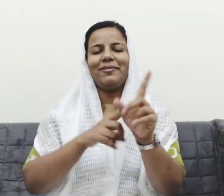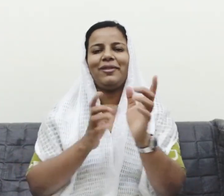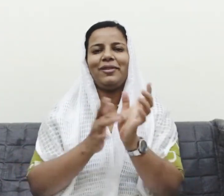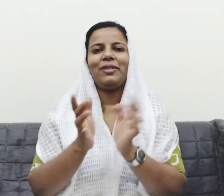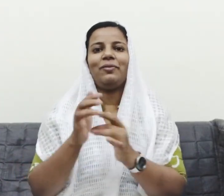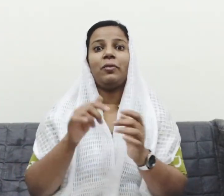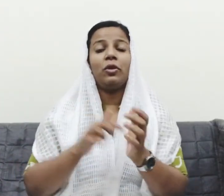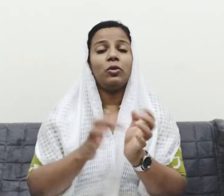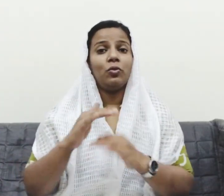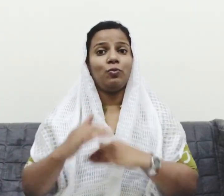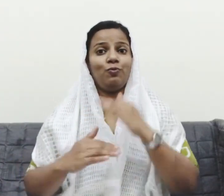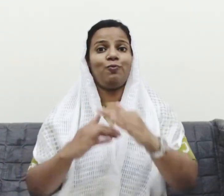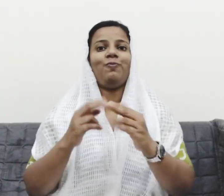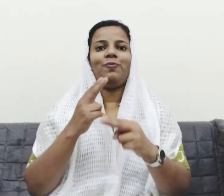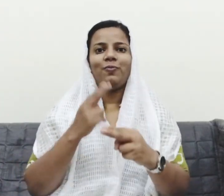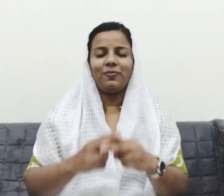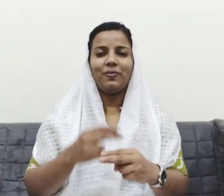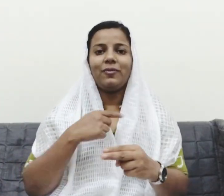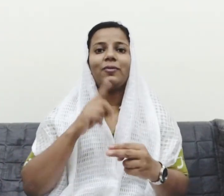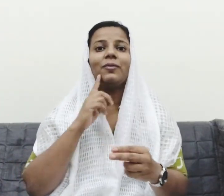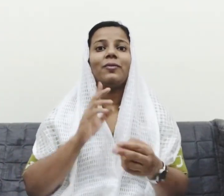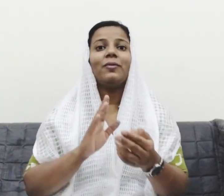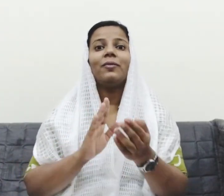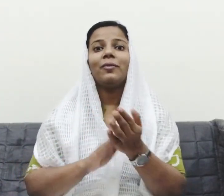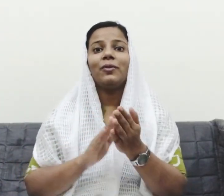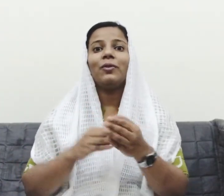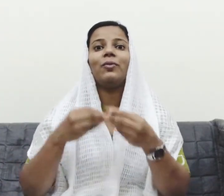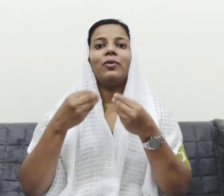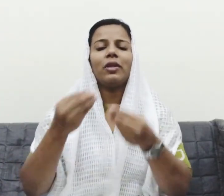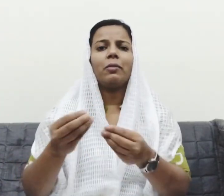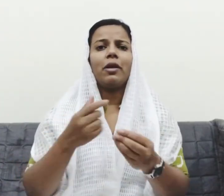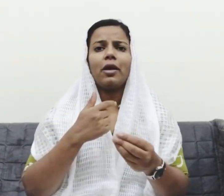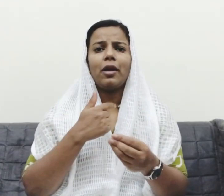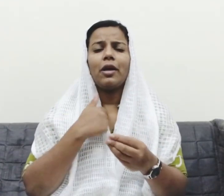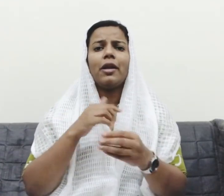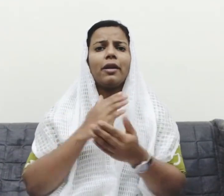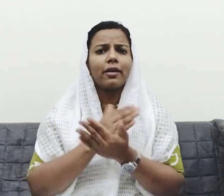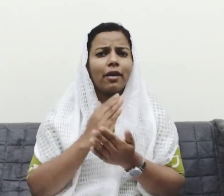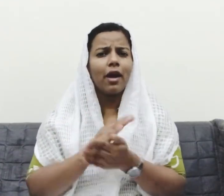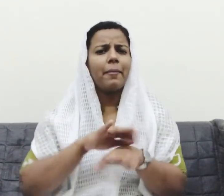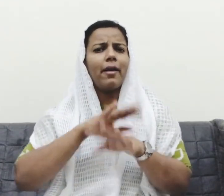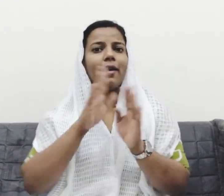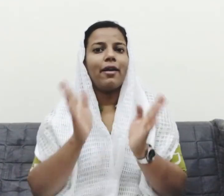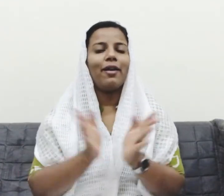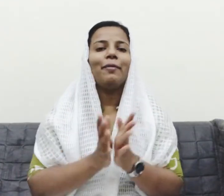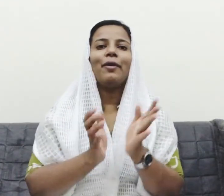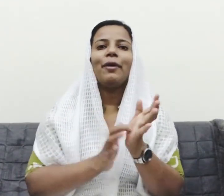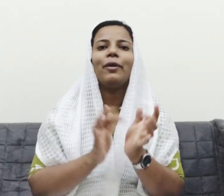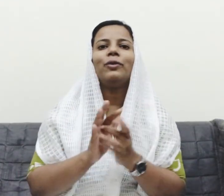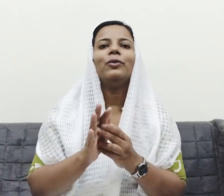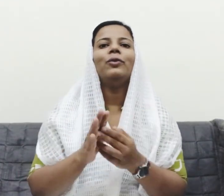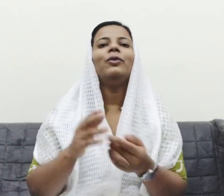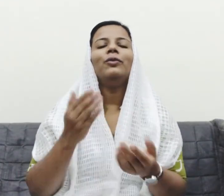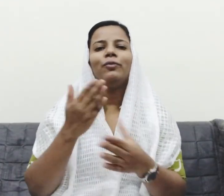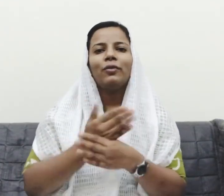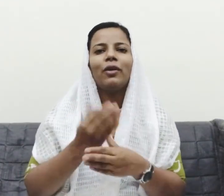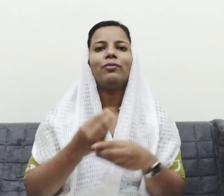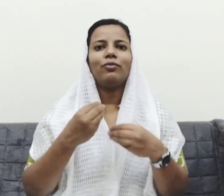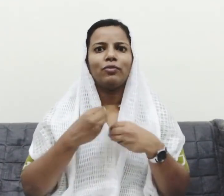അത്യുന്നതനായുള്ളവേ, ഞാൻ അങ്ങയുടെ നാമത്തെ കീർത്തിക്കും. അതിന്റെ 4 വാക്യം പറയാം, അങ്ങ് എന്റെ കാര്യവും വ്യവഹാരവും നടത്തിയിരിക്കുന്നു, അങ്ങ് നീതിയോടെ